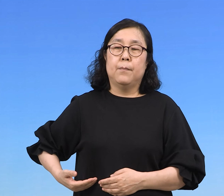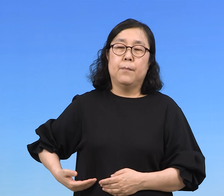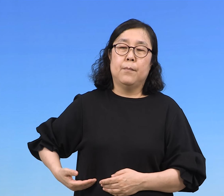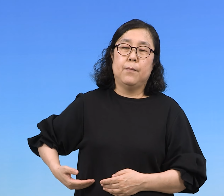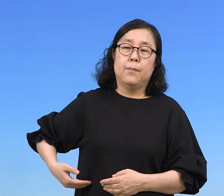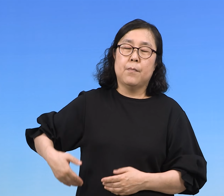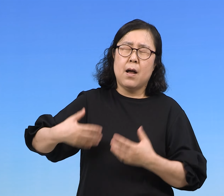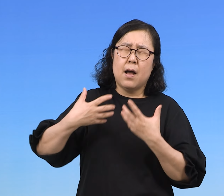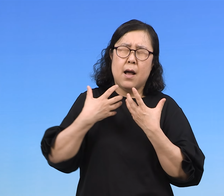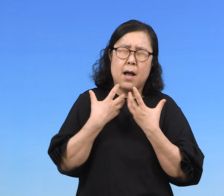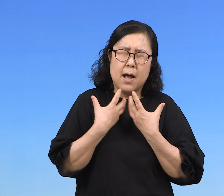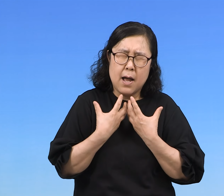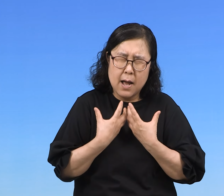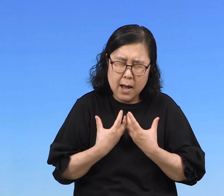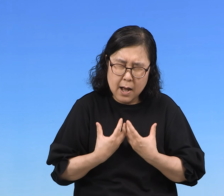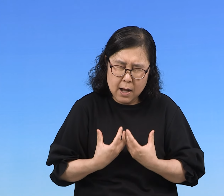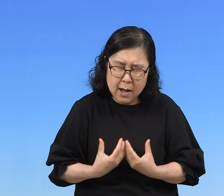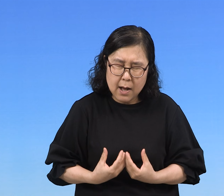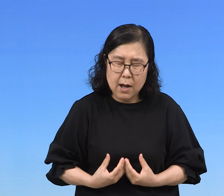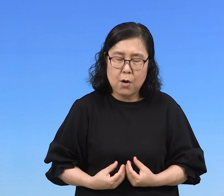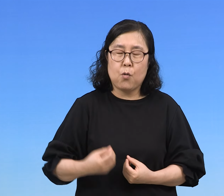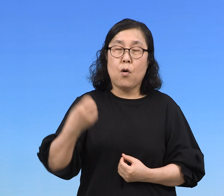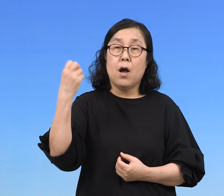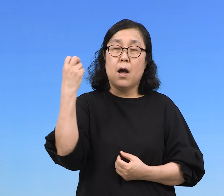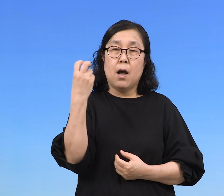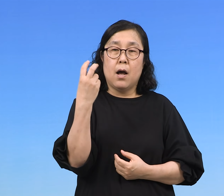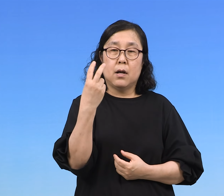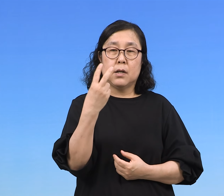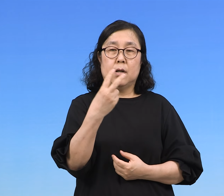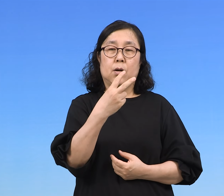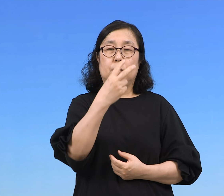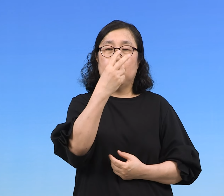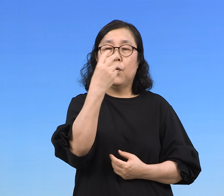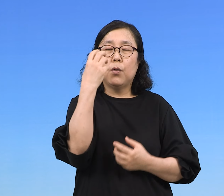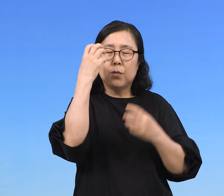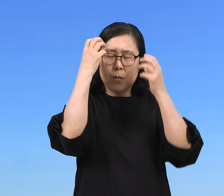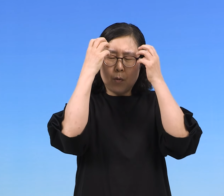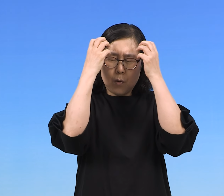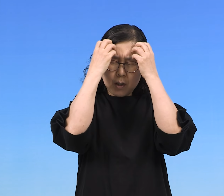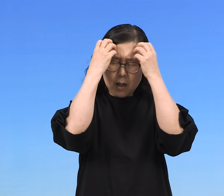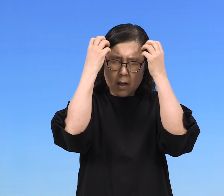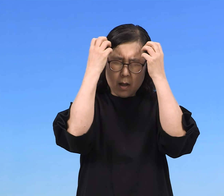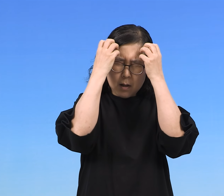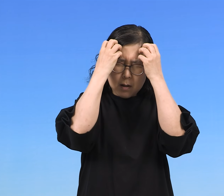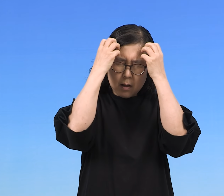오